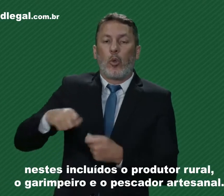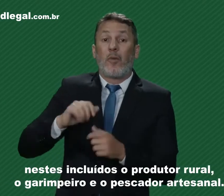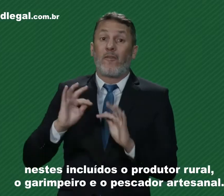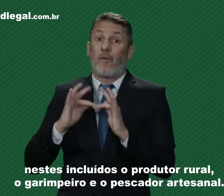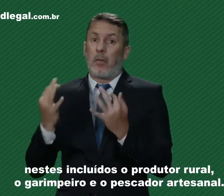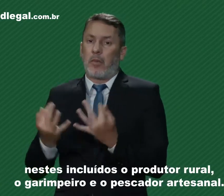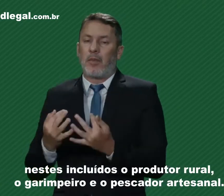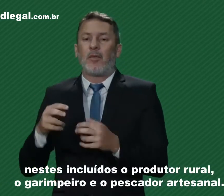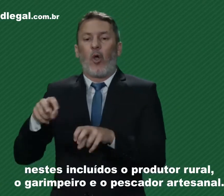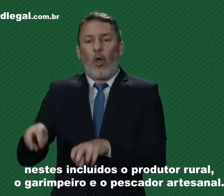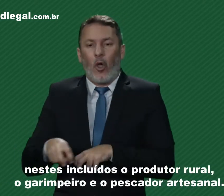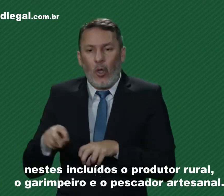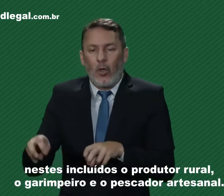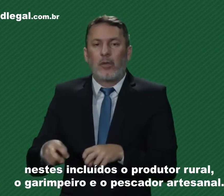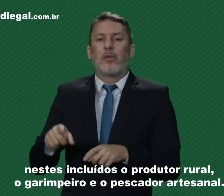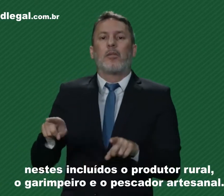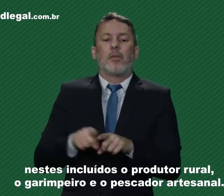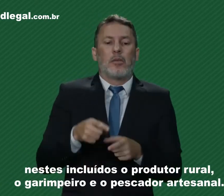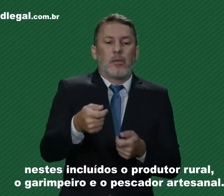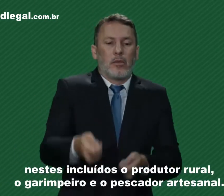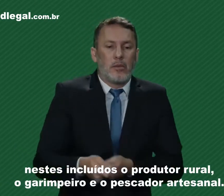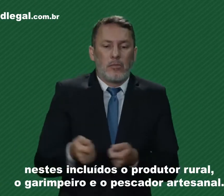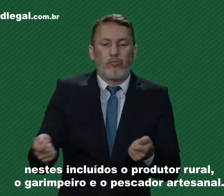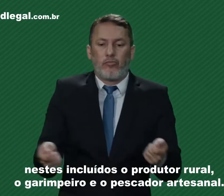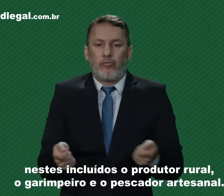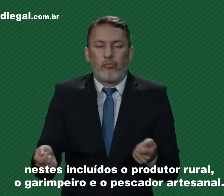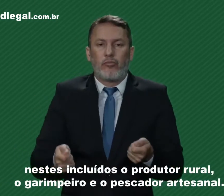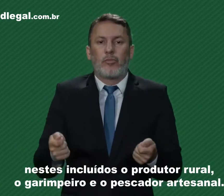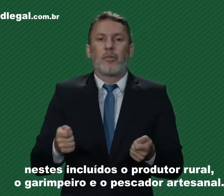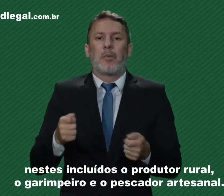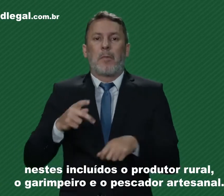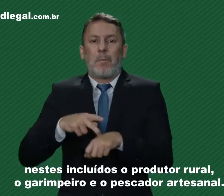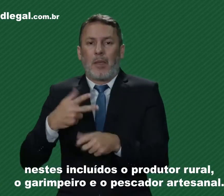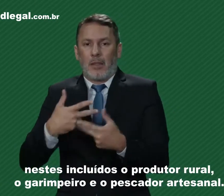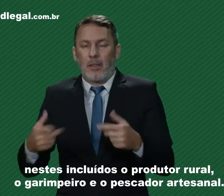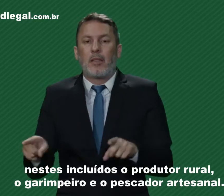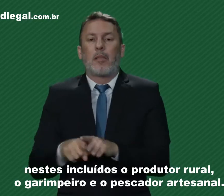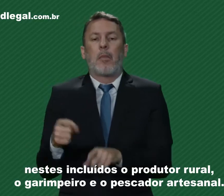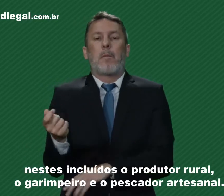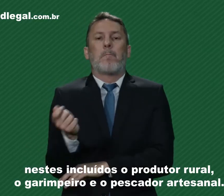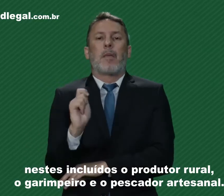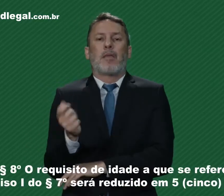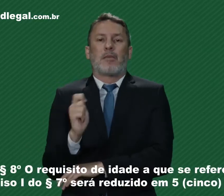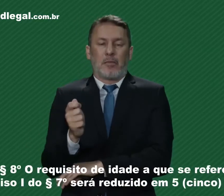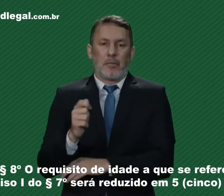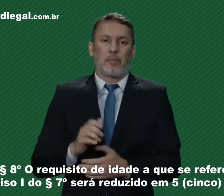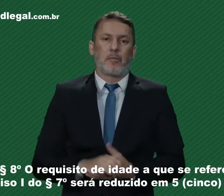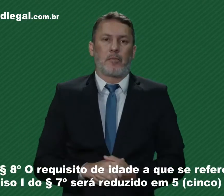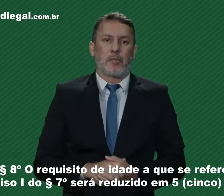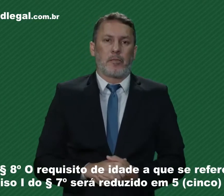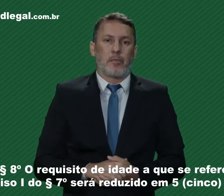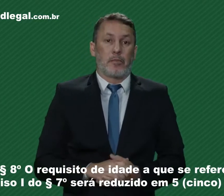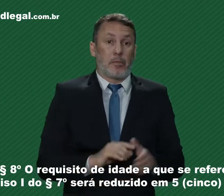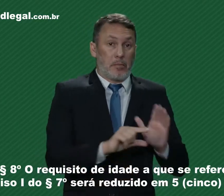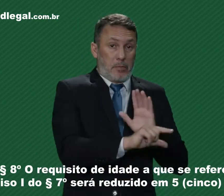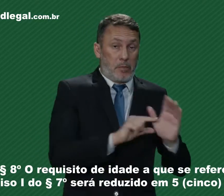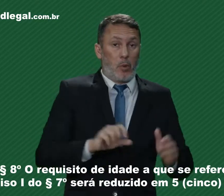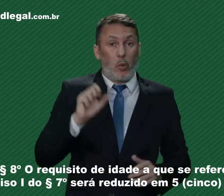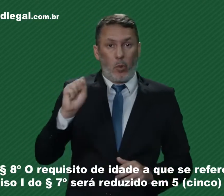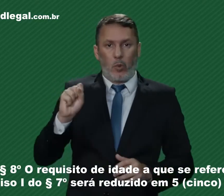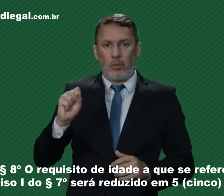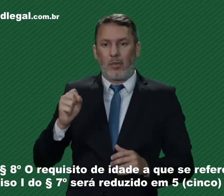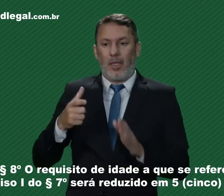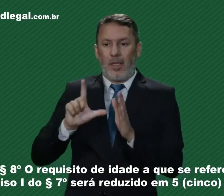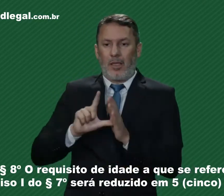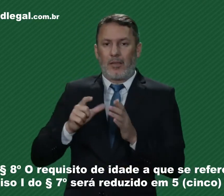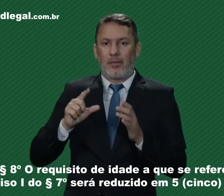familiar, nestes incluídos o produtor rural, o garimpeiro e o pescador artesanal. Parágrafo 8º. O